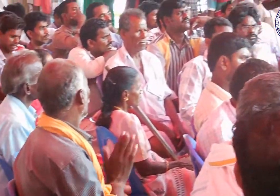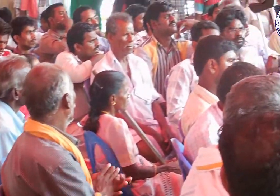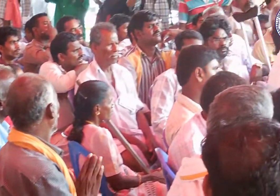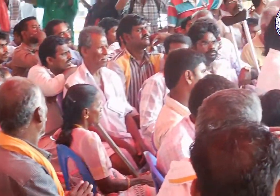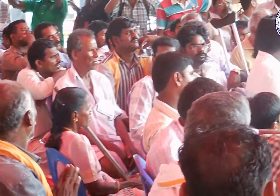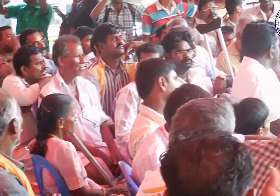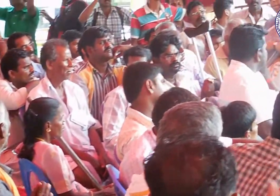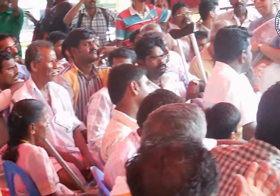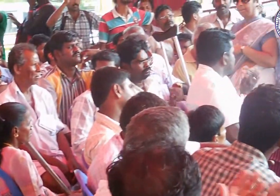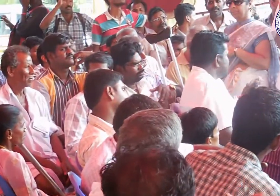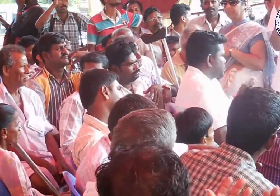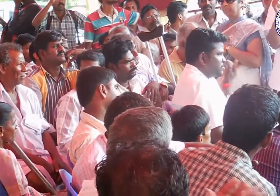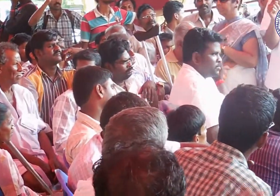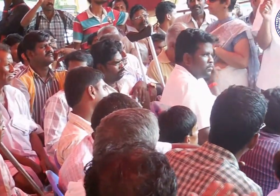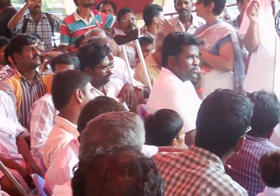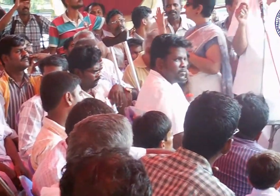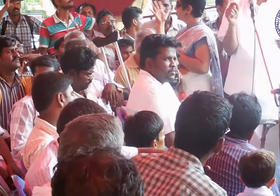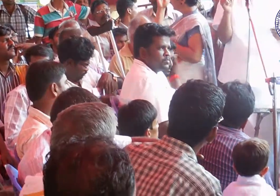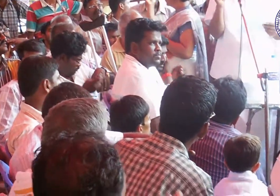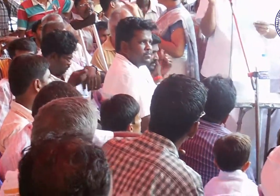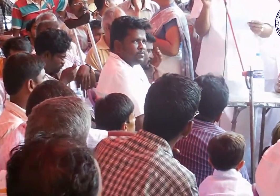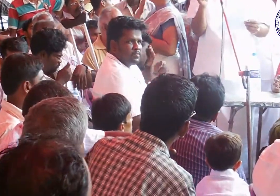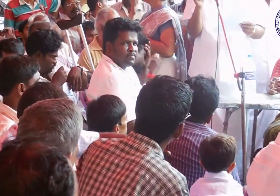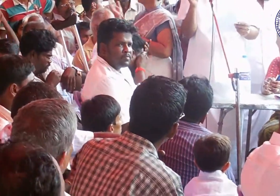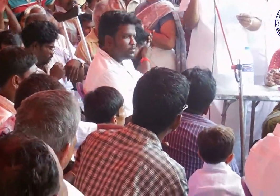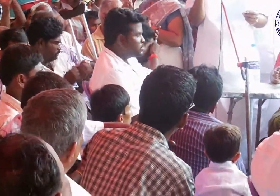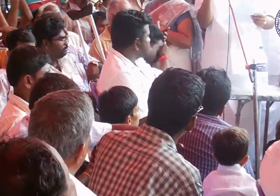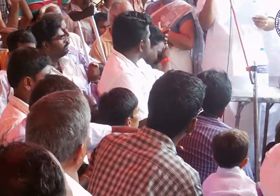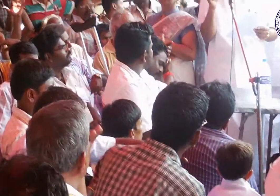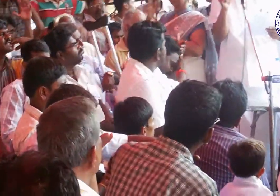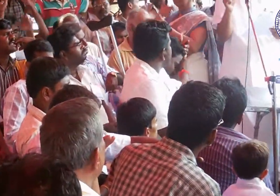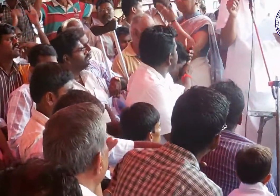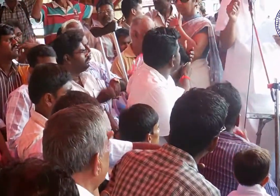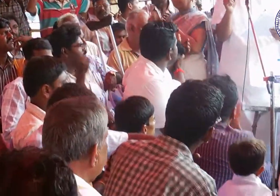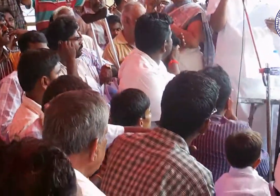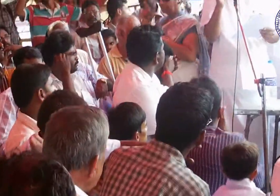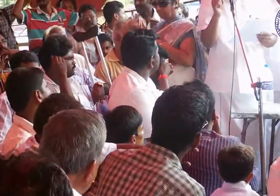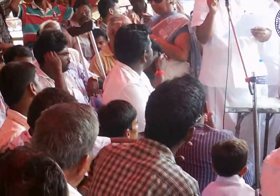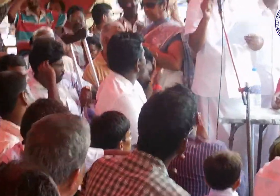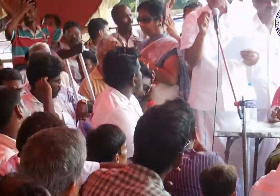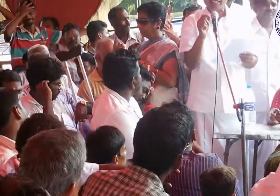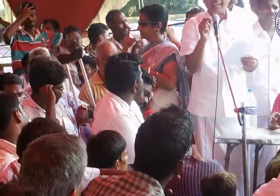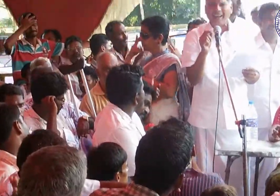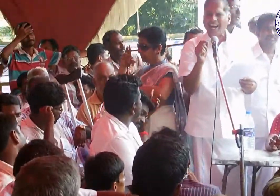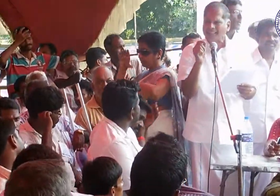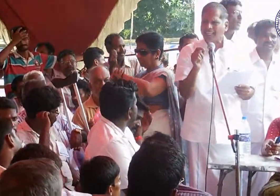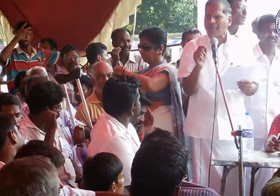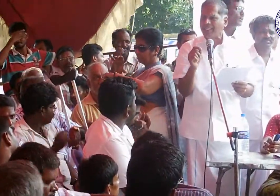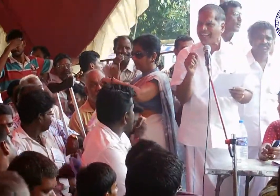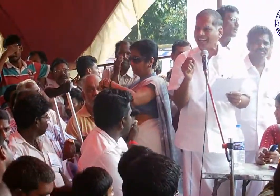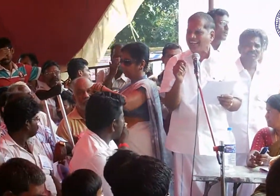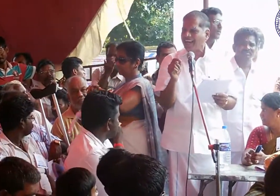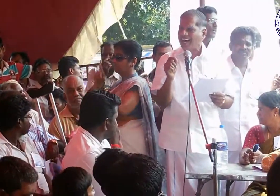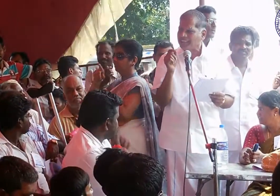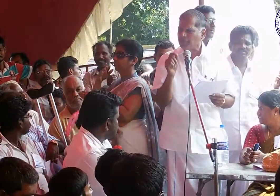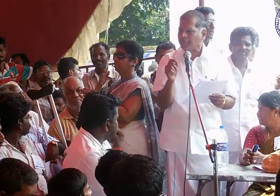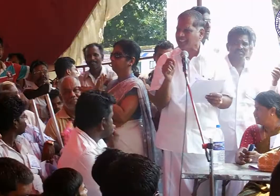இருக்கக்கூடிய மாநில அரசு முதல்ல மாற்றுத்திறனாளி என்று கண்டறியக்கூடிய அந்த வேலைய அந்த